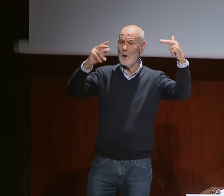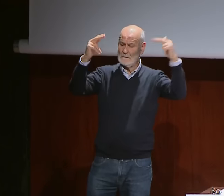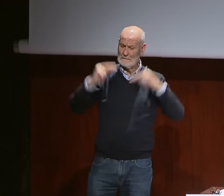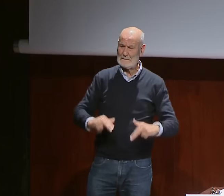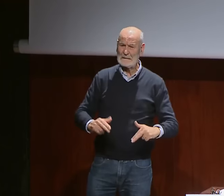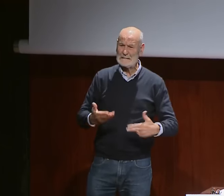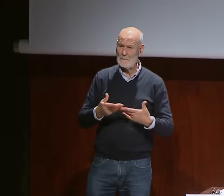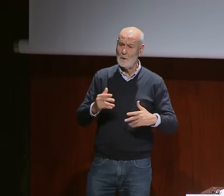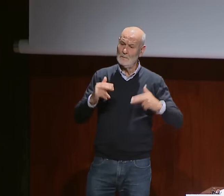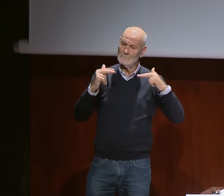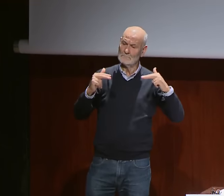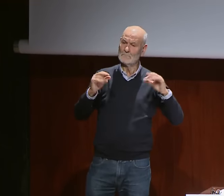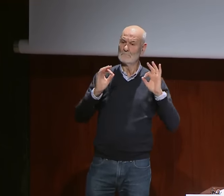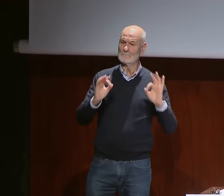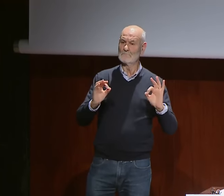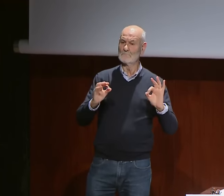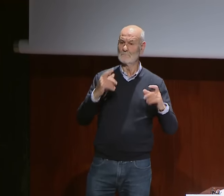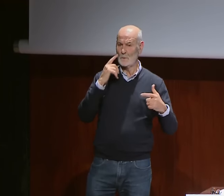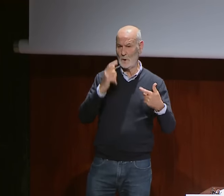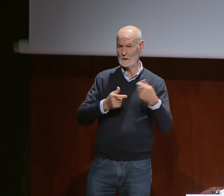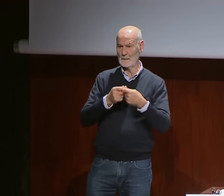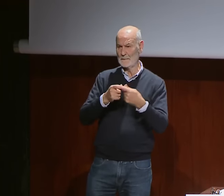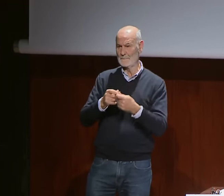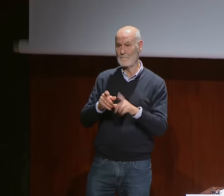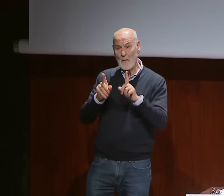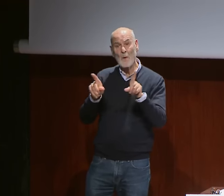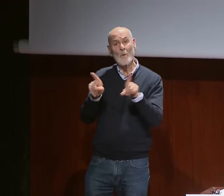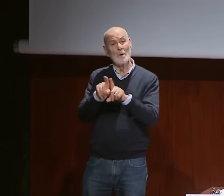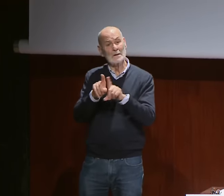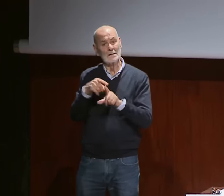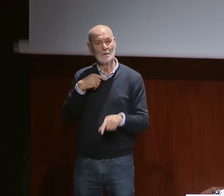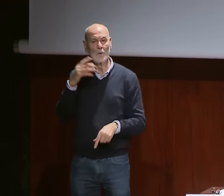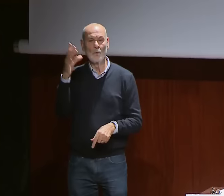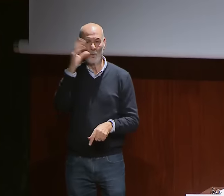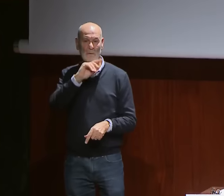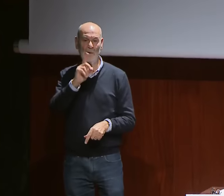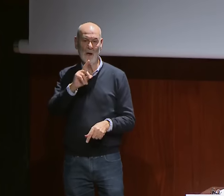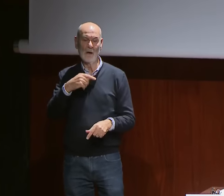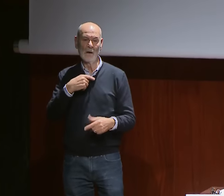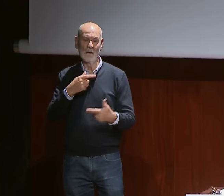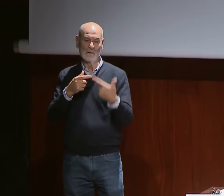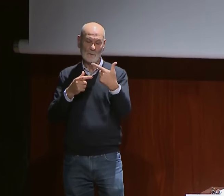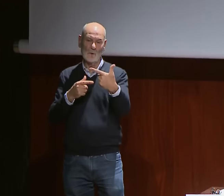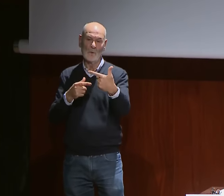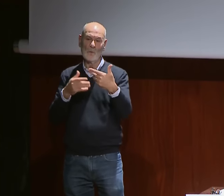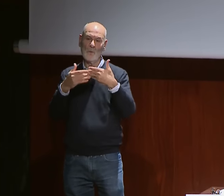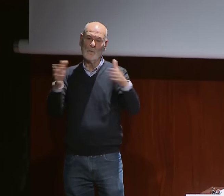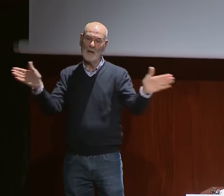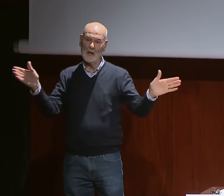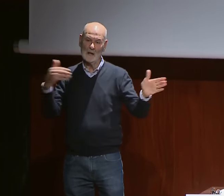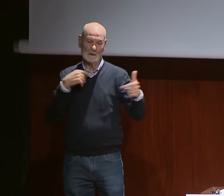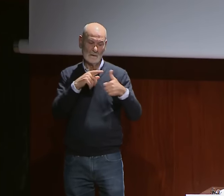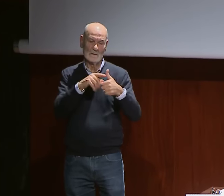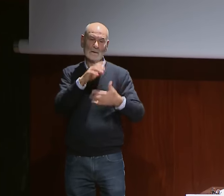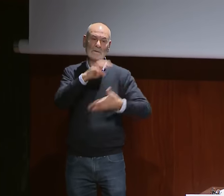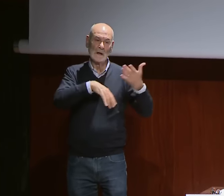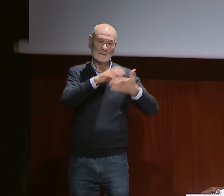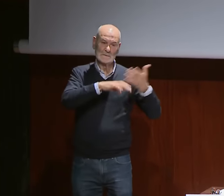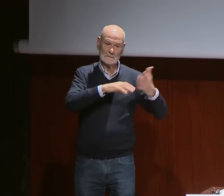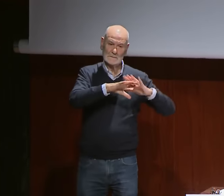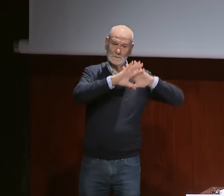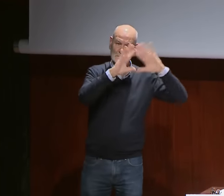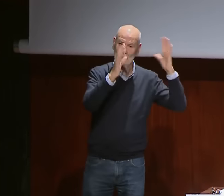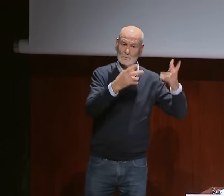d'aisance, et avec quelque chose qui était tout à fait adapté à ce que je voulais dire.